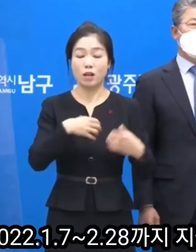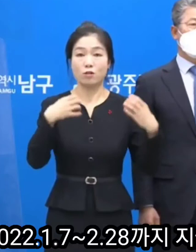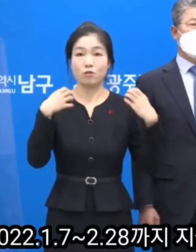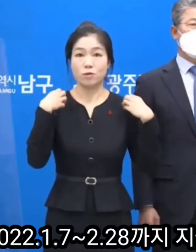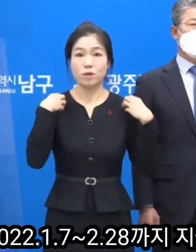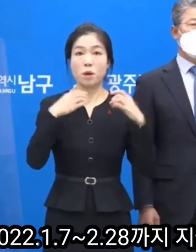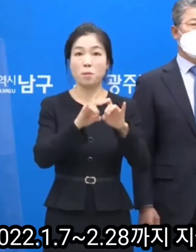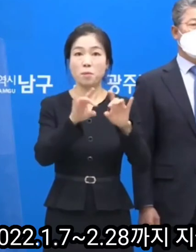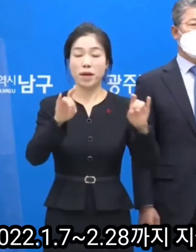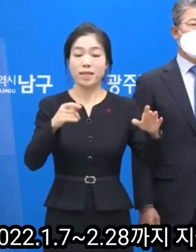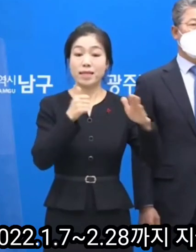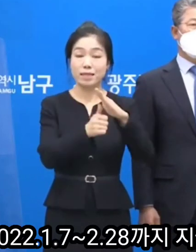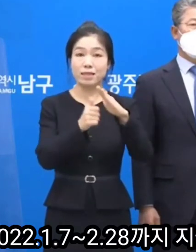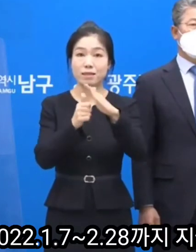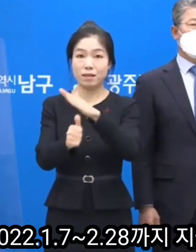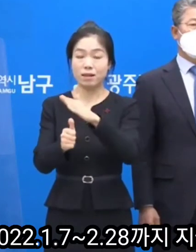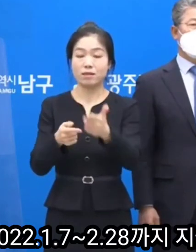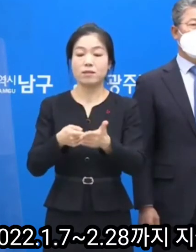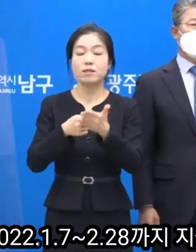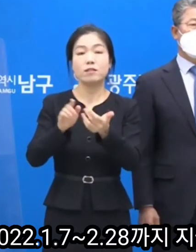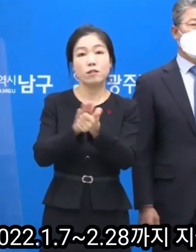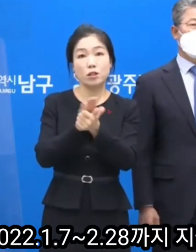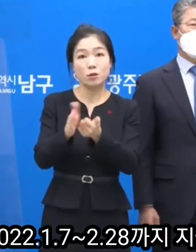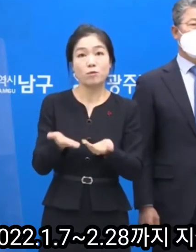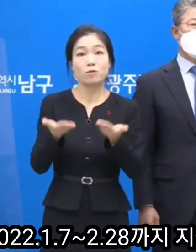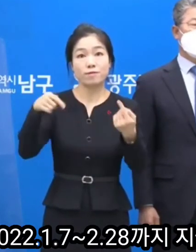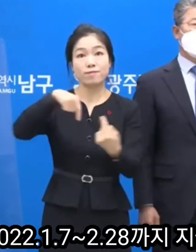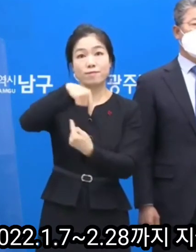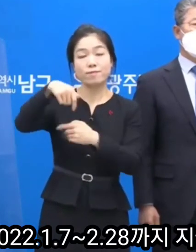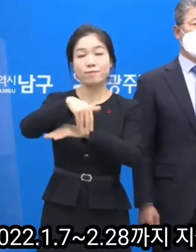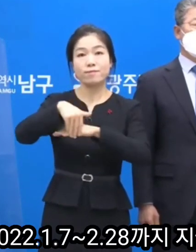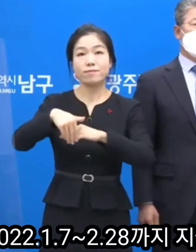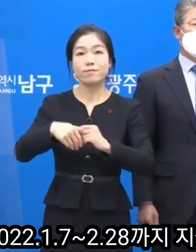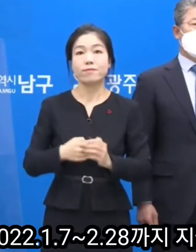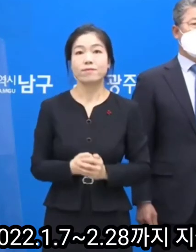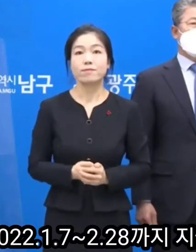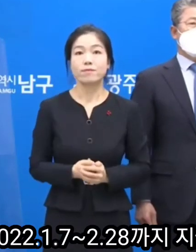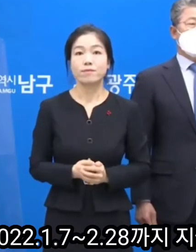자치구별로 찾아가는 신청 서비스도 운영합니다.